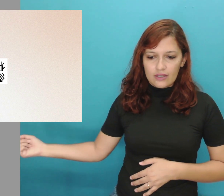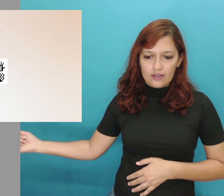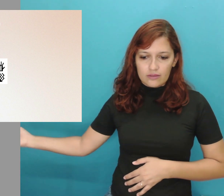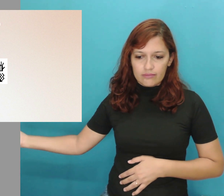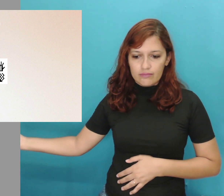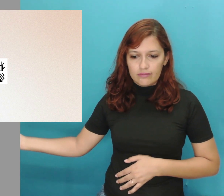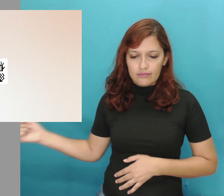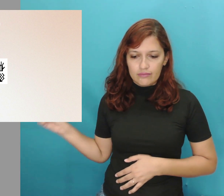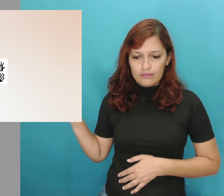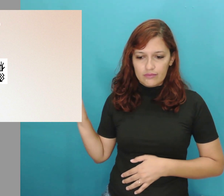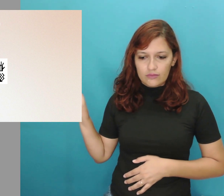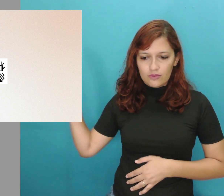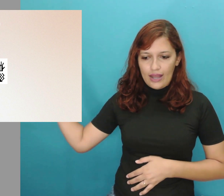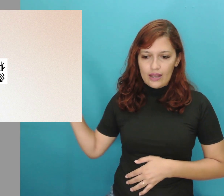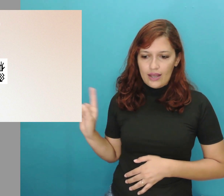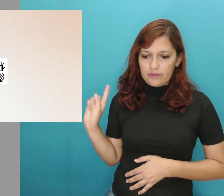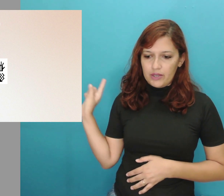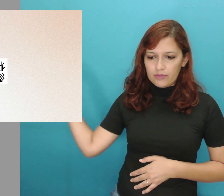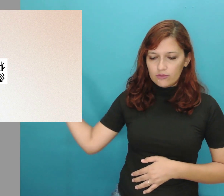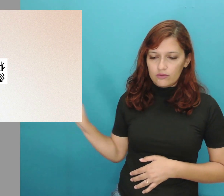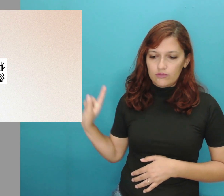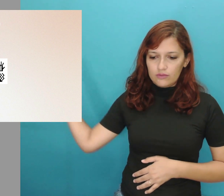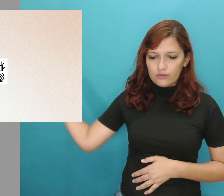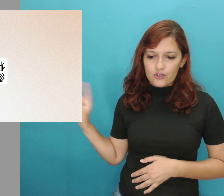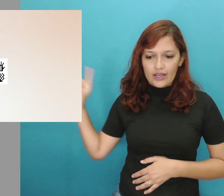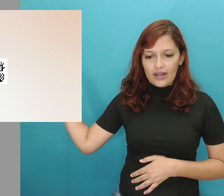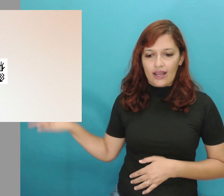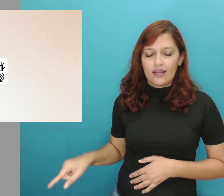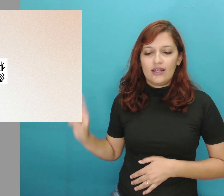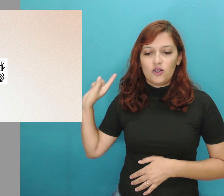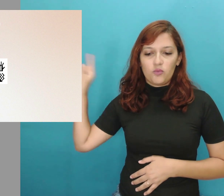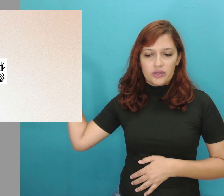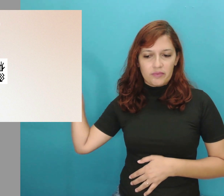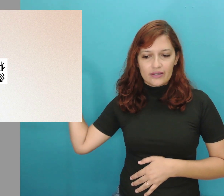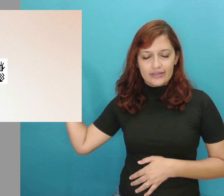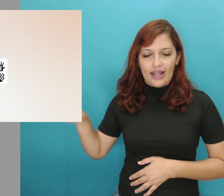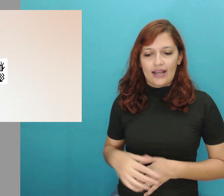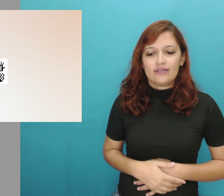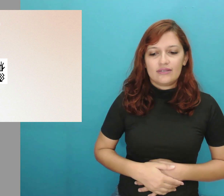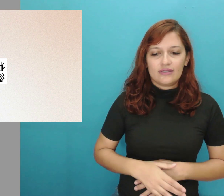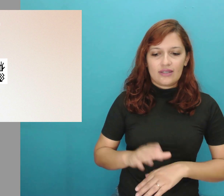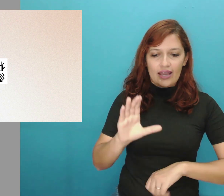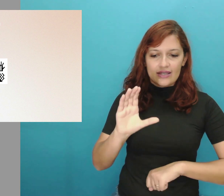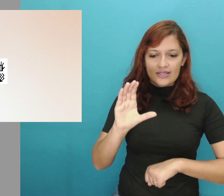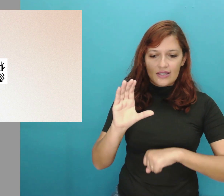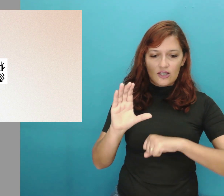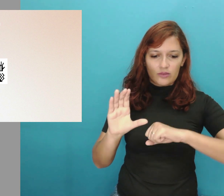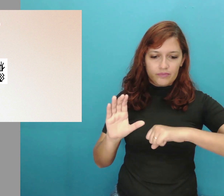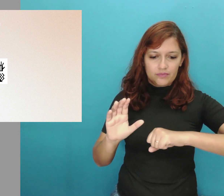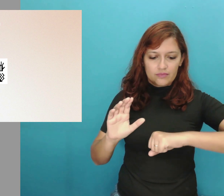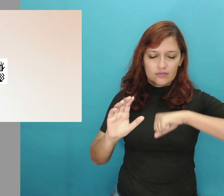ó, lá, minha mão não chega lá. O primeiro de lá é esse aqui, ó.